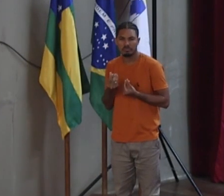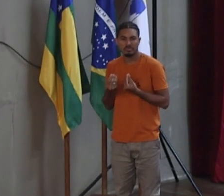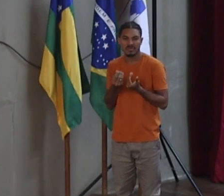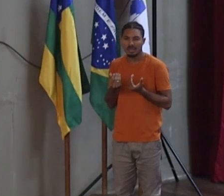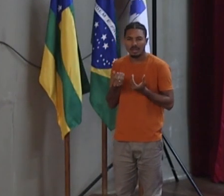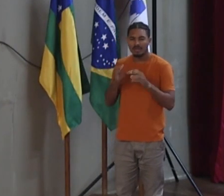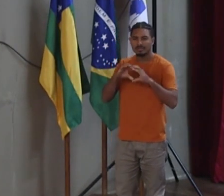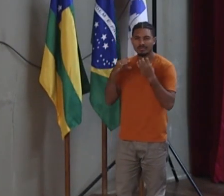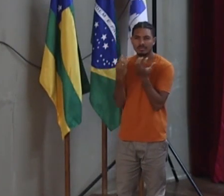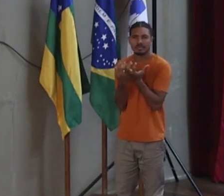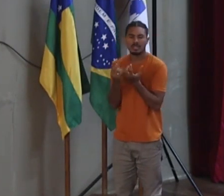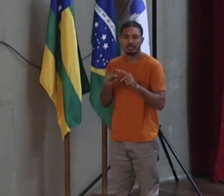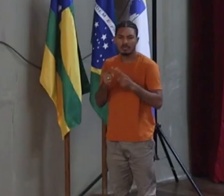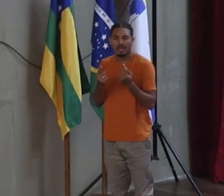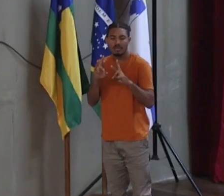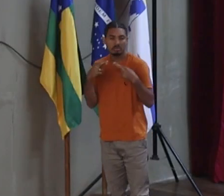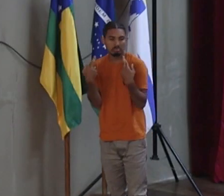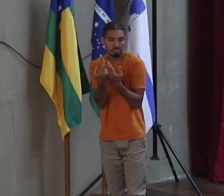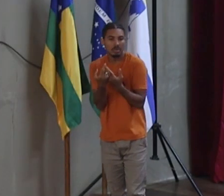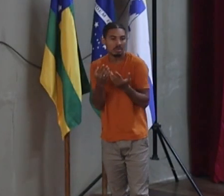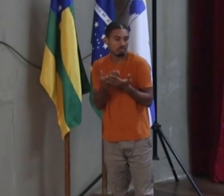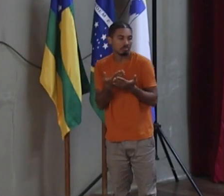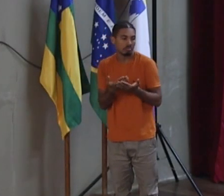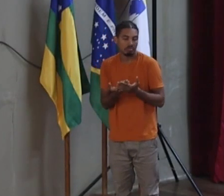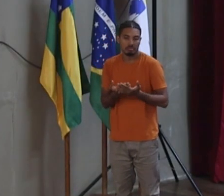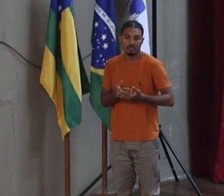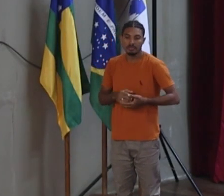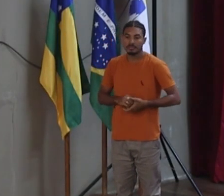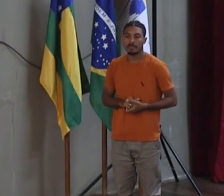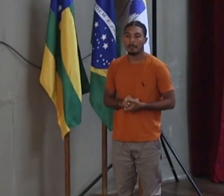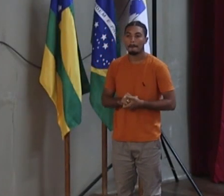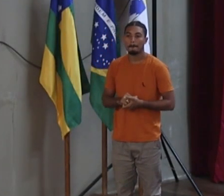não de congresso, mas de uma reunião acadêmica.